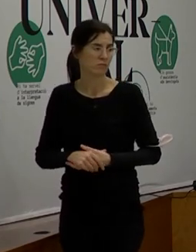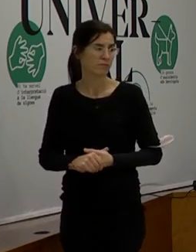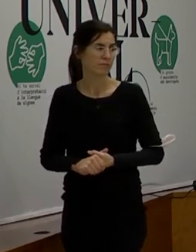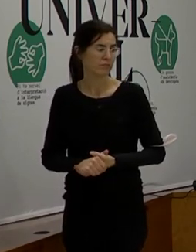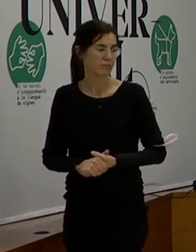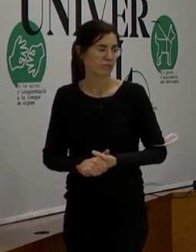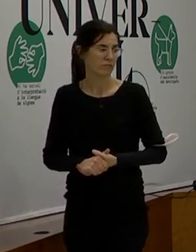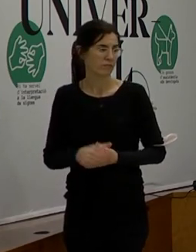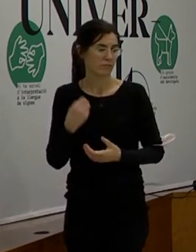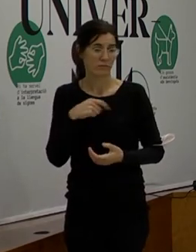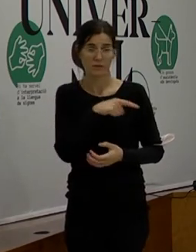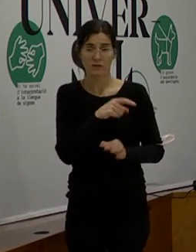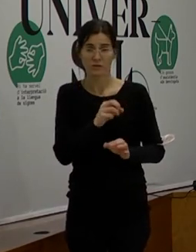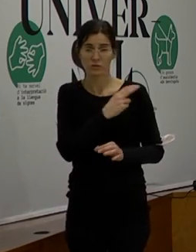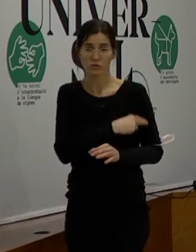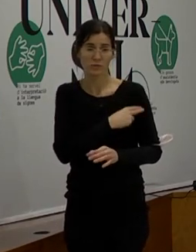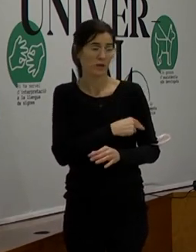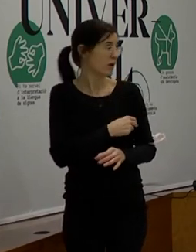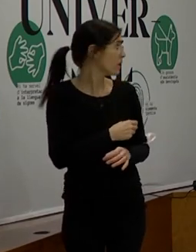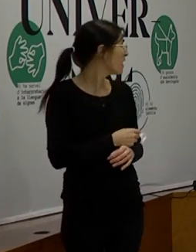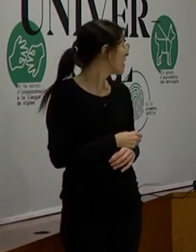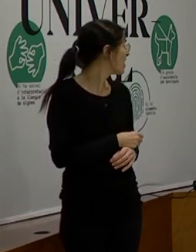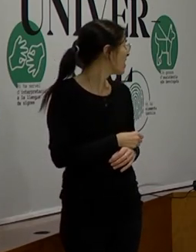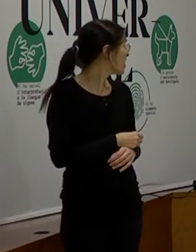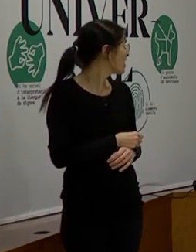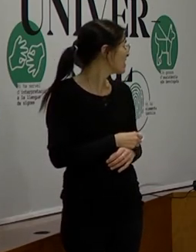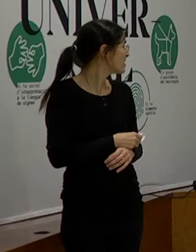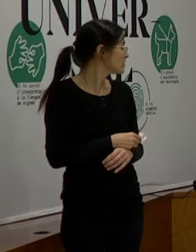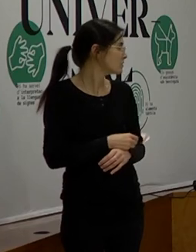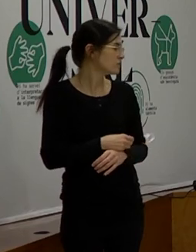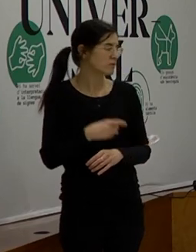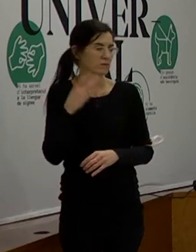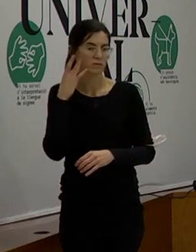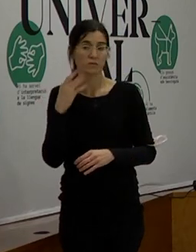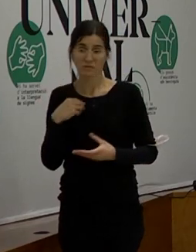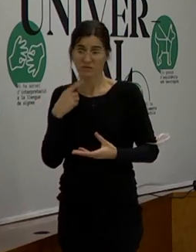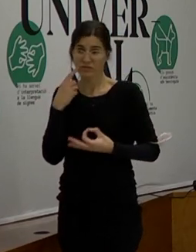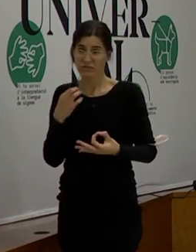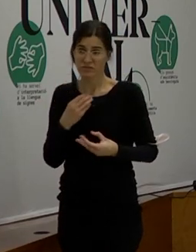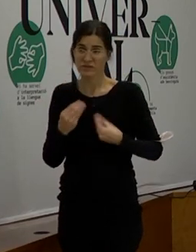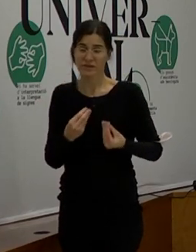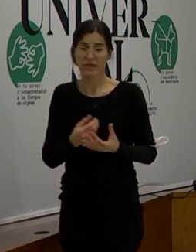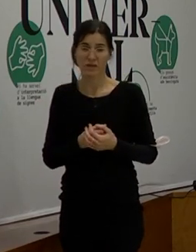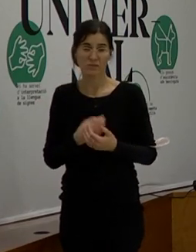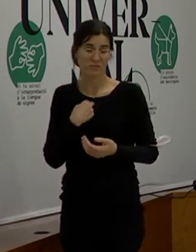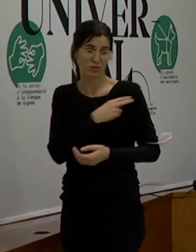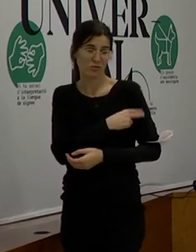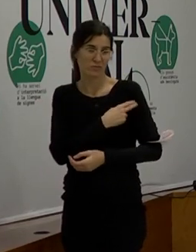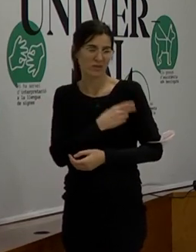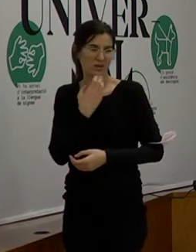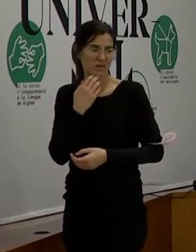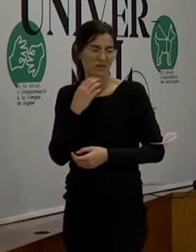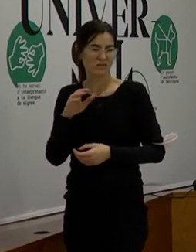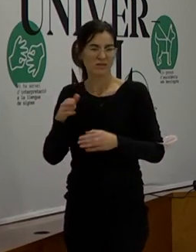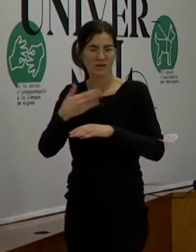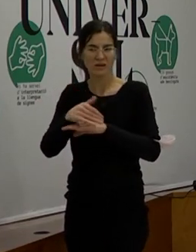bueno, esto es un hospital sin comentarios, ¿no? O sigui, com poden fer la plaça de la Sarvada així? Es fa. I si surts pel carrer,